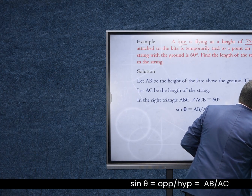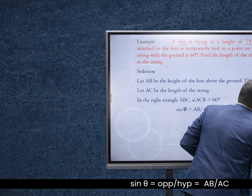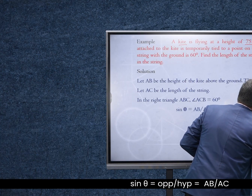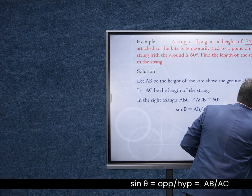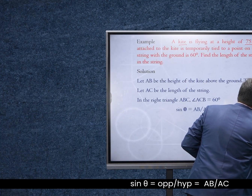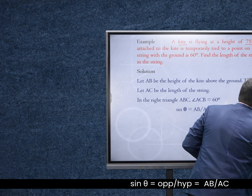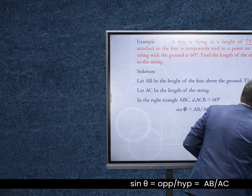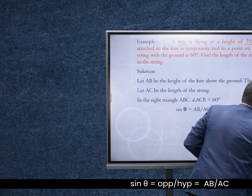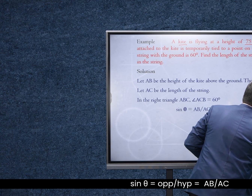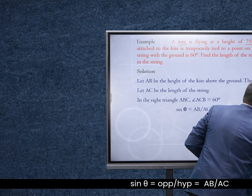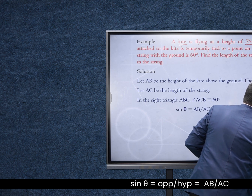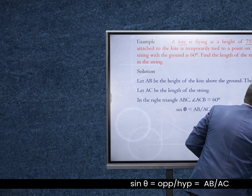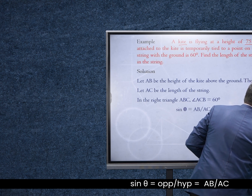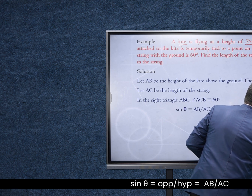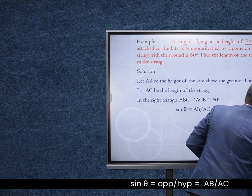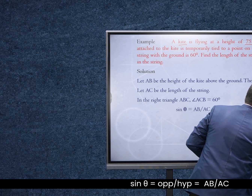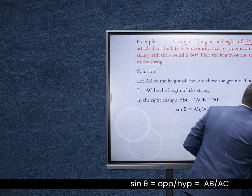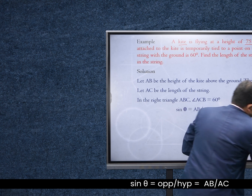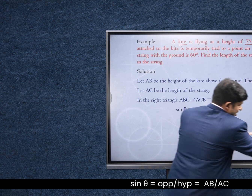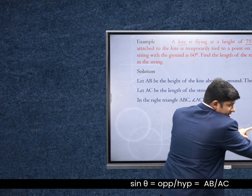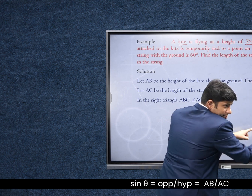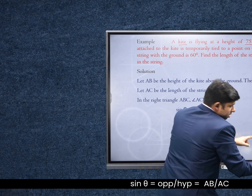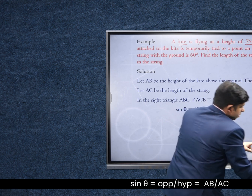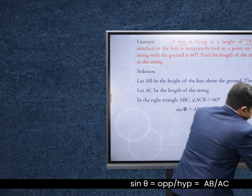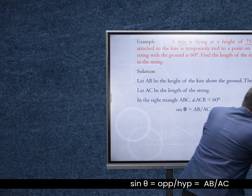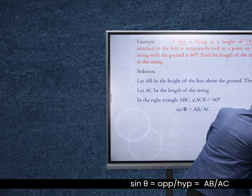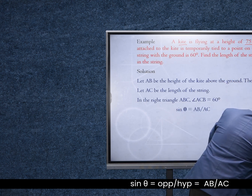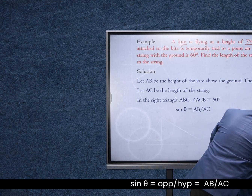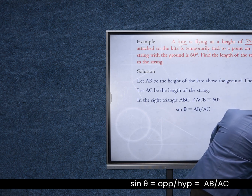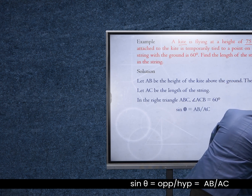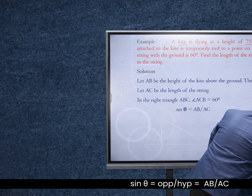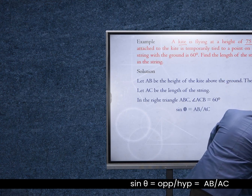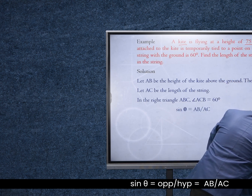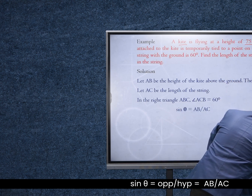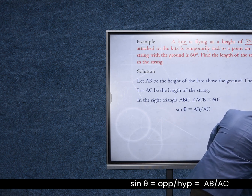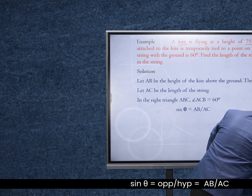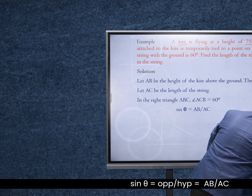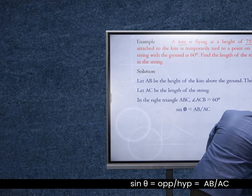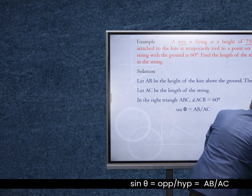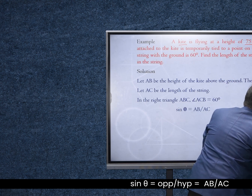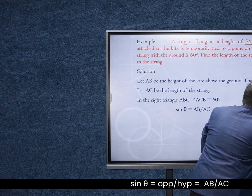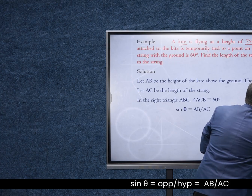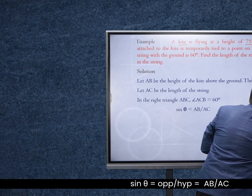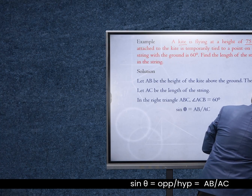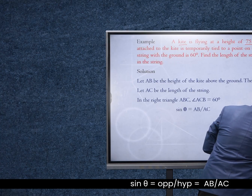साइन थिटा बरोबर ऑप बाय हाईट बरोबर AB भागिले AC.